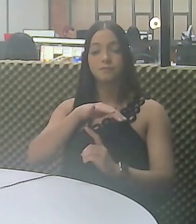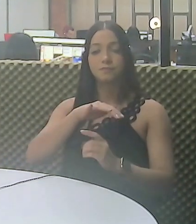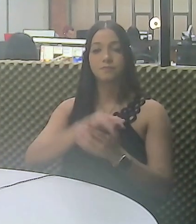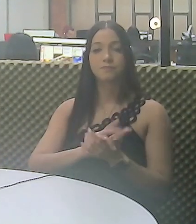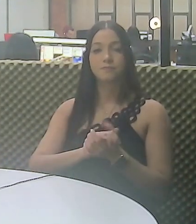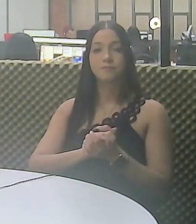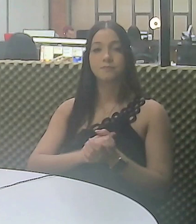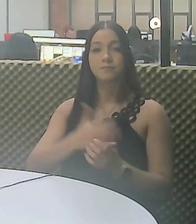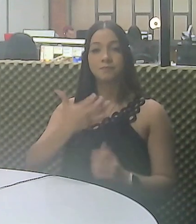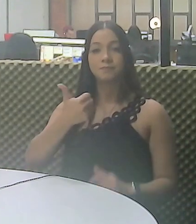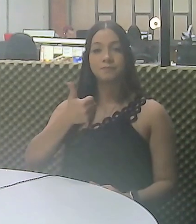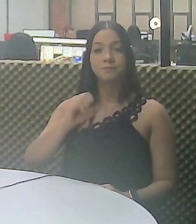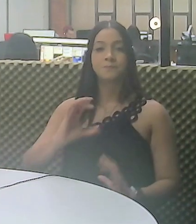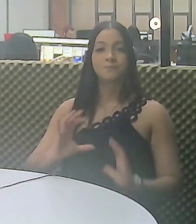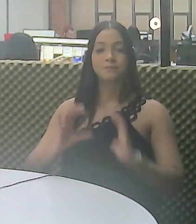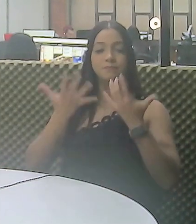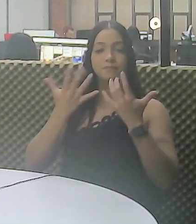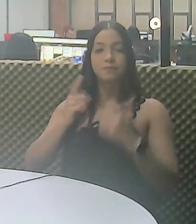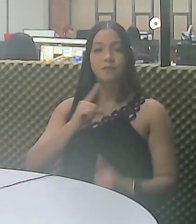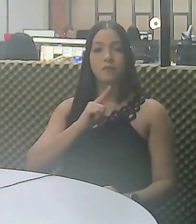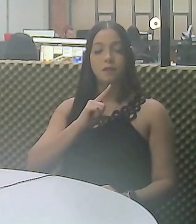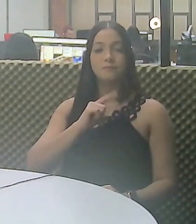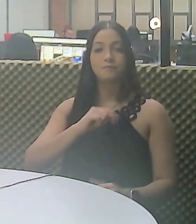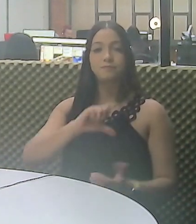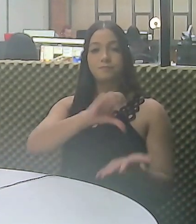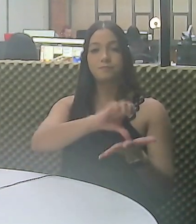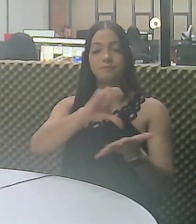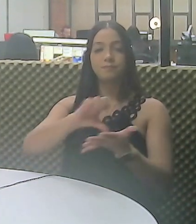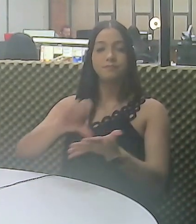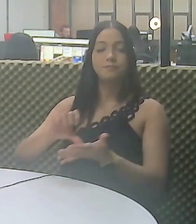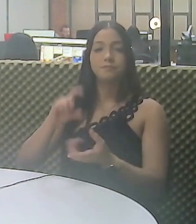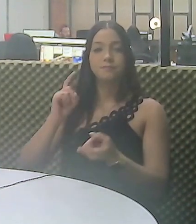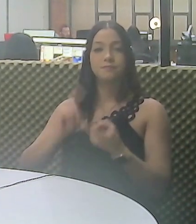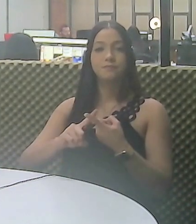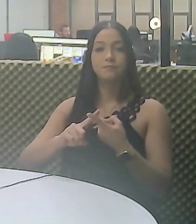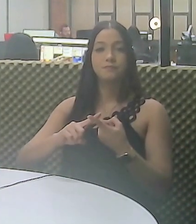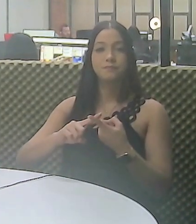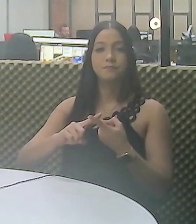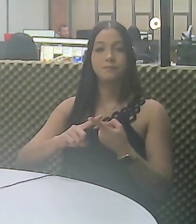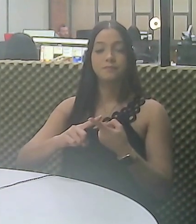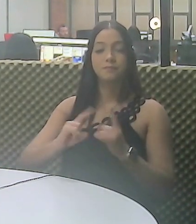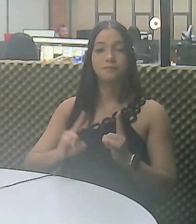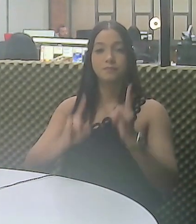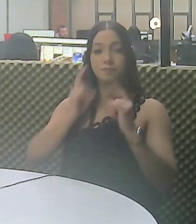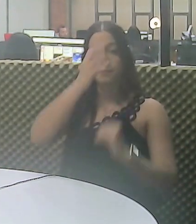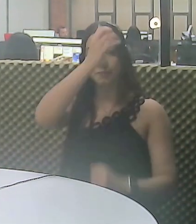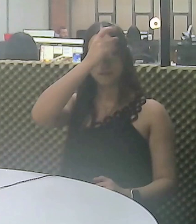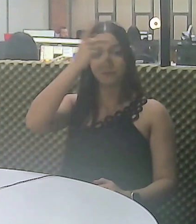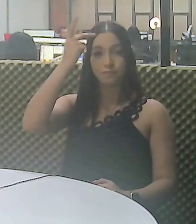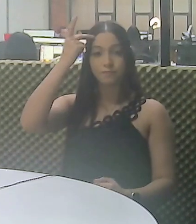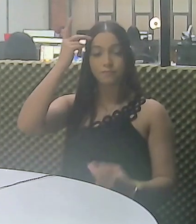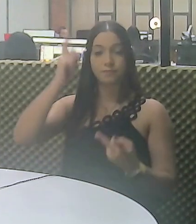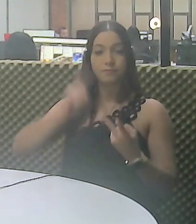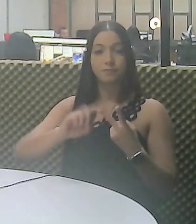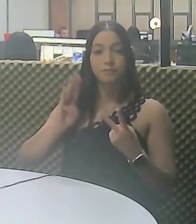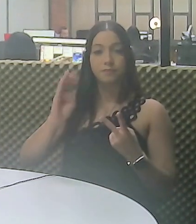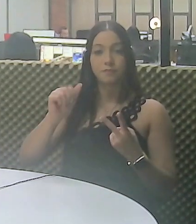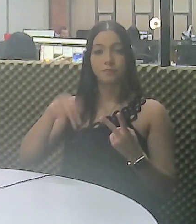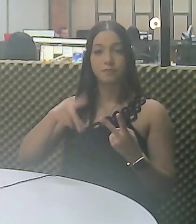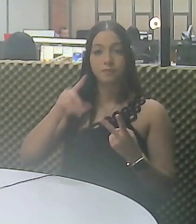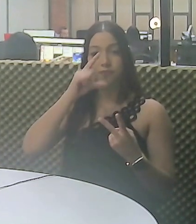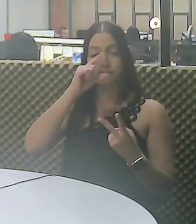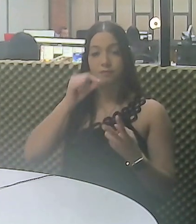Nesta 10ª edição, a campanha conta com os seguintes pontos de arrecadação: o Centro Administrativo Municipal, Band